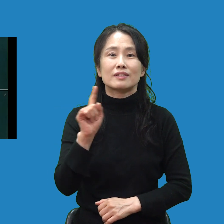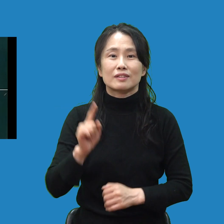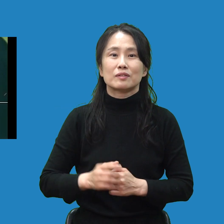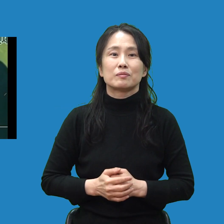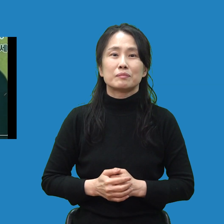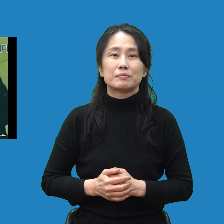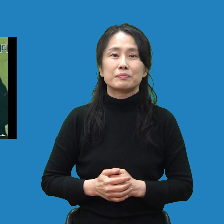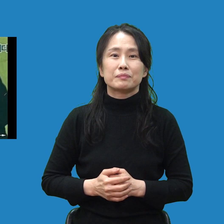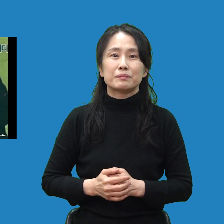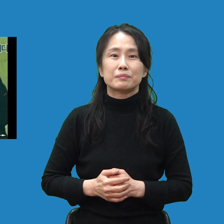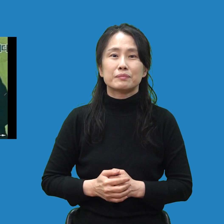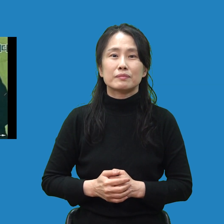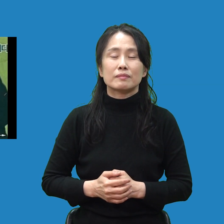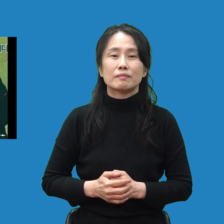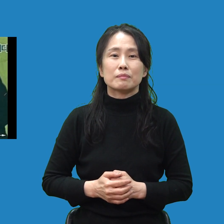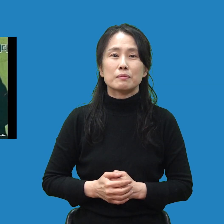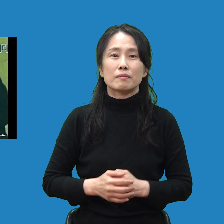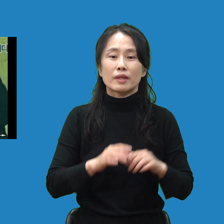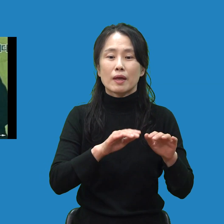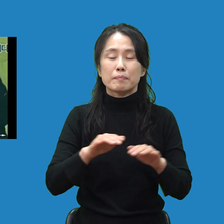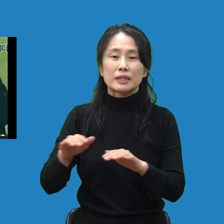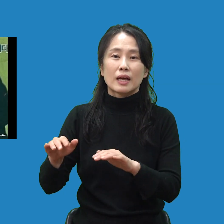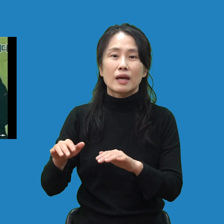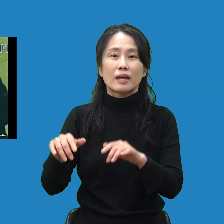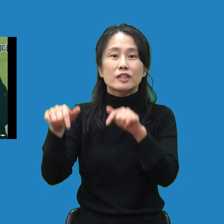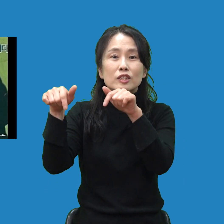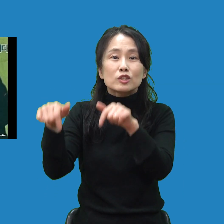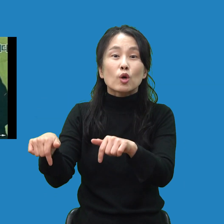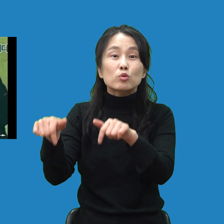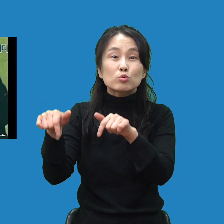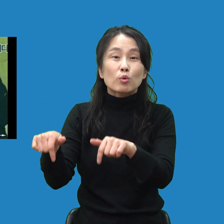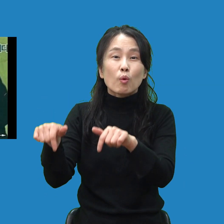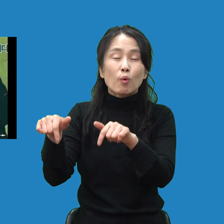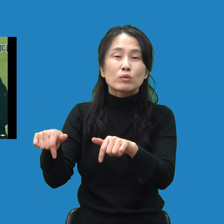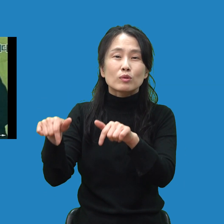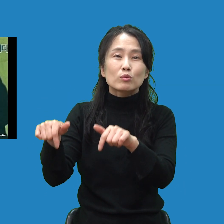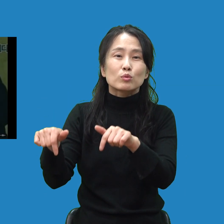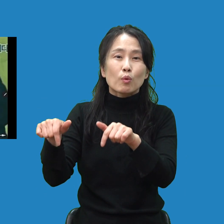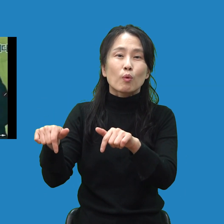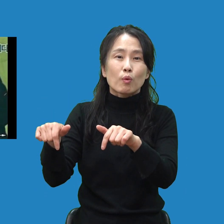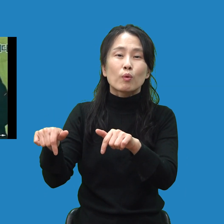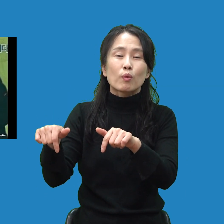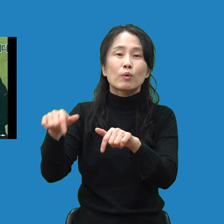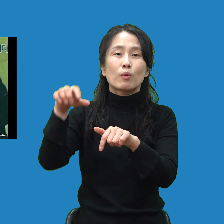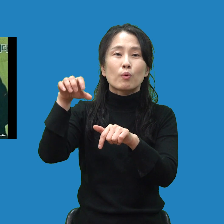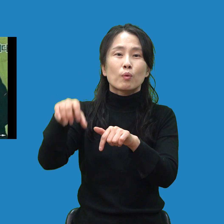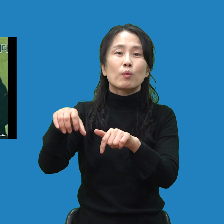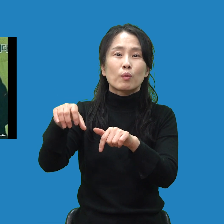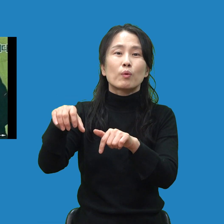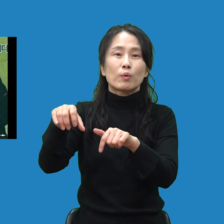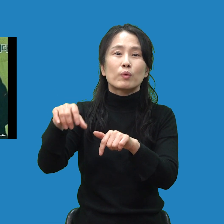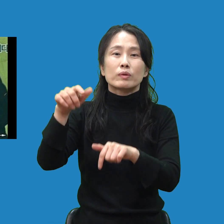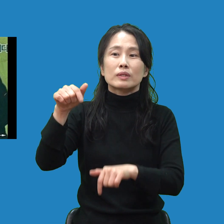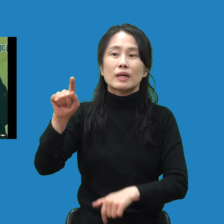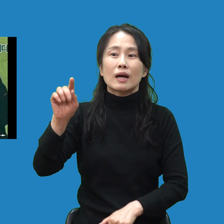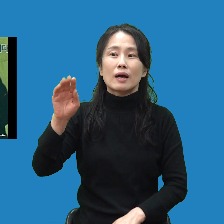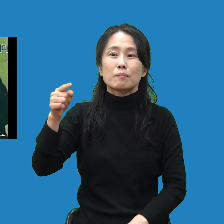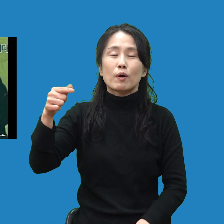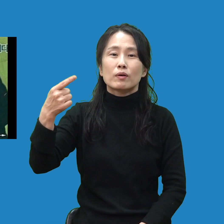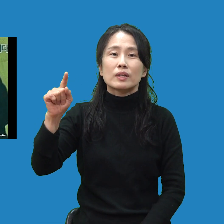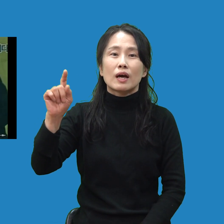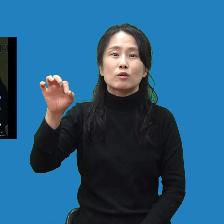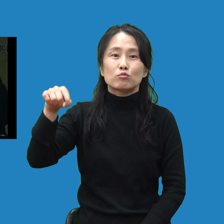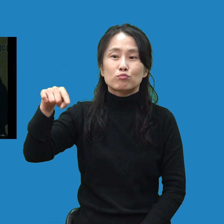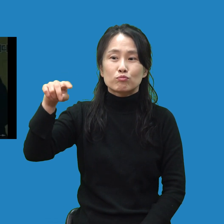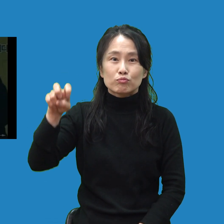이 갈릴리 바다의 이 서쪽, 여기가 서쪽이지요. 서쪽 북쪽에